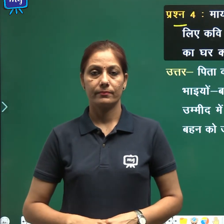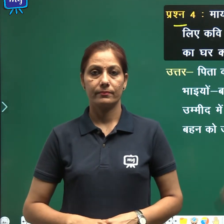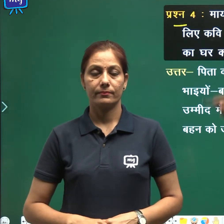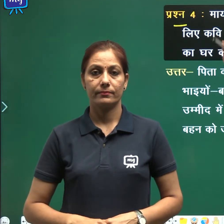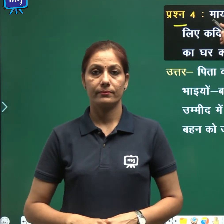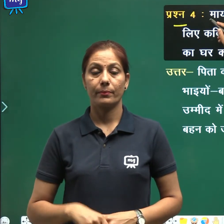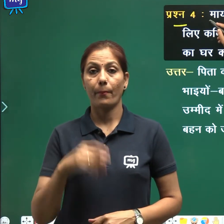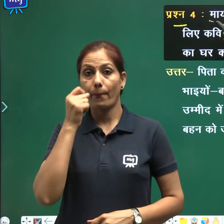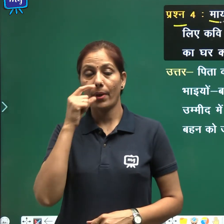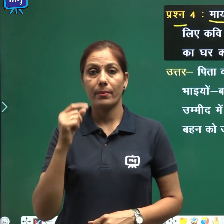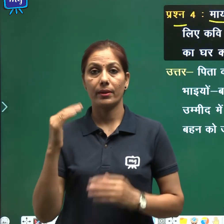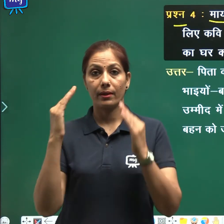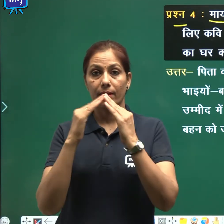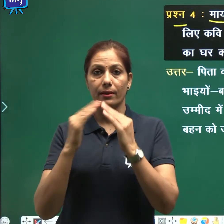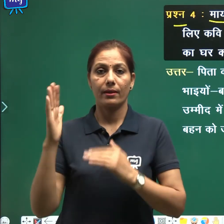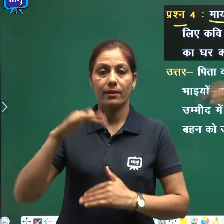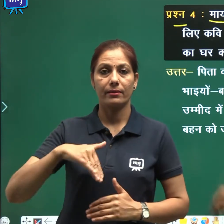मायके आई